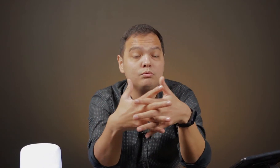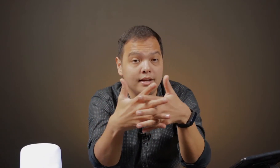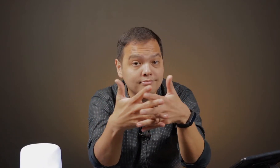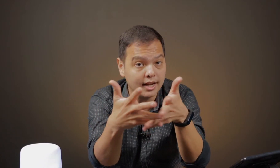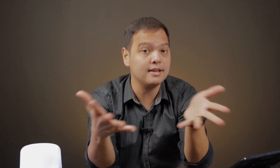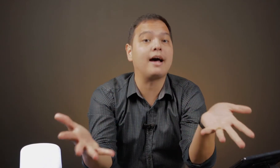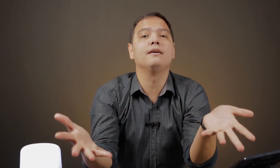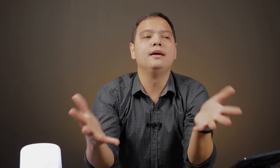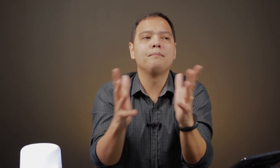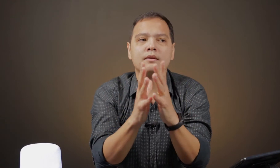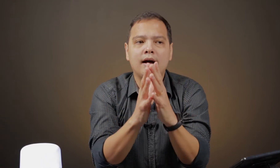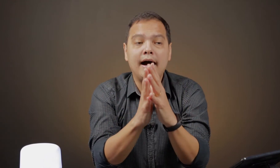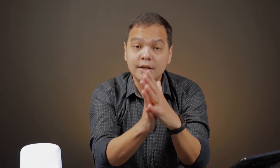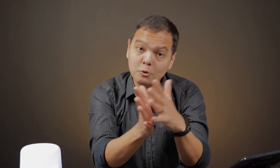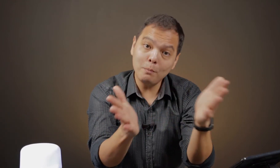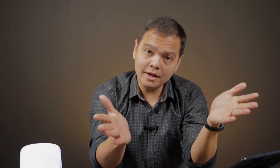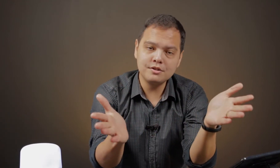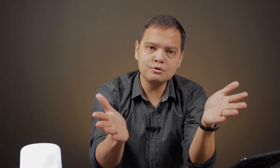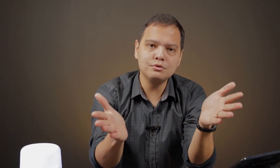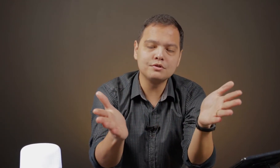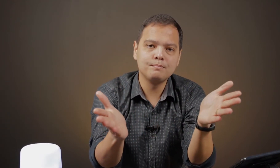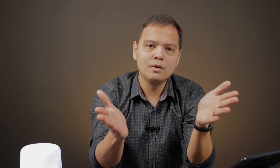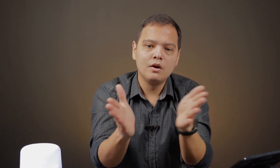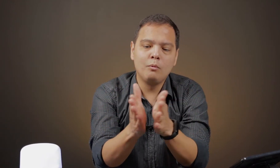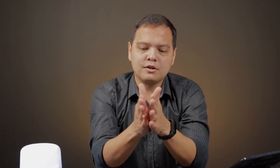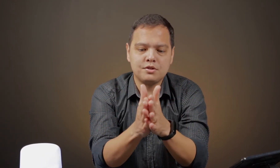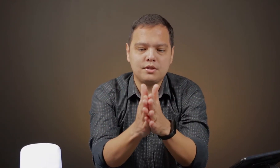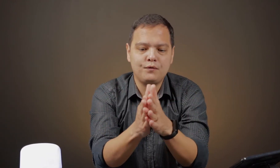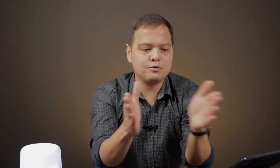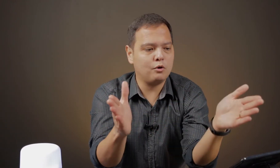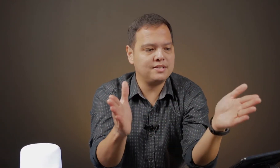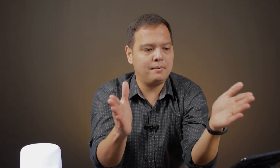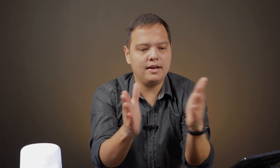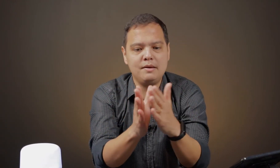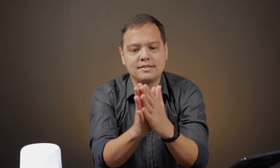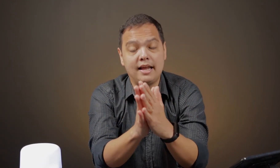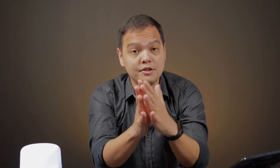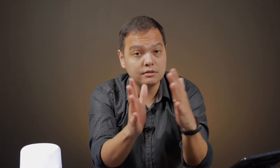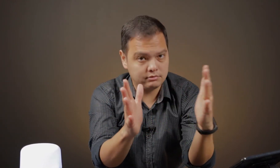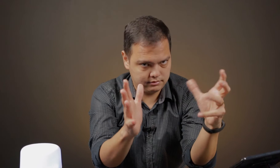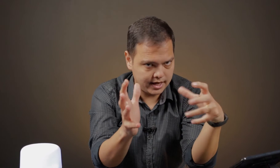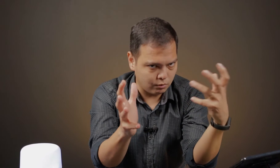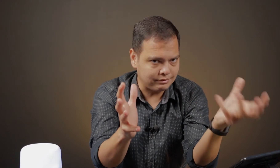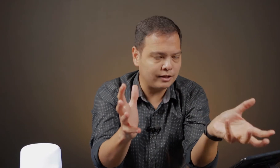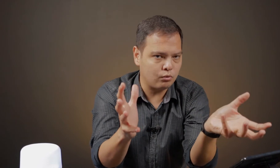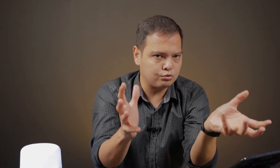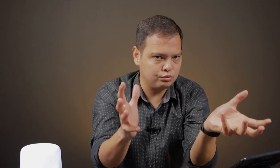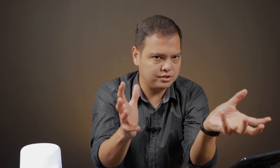quem treinar. Arranje um companheiro de estudos. Uma das coisas que eu fiz quando eu comecei a aprender Libras, além de ter contato com os surdos que eram